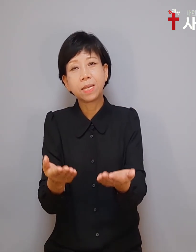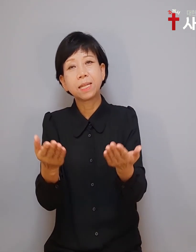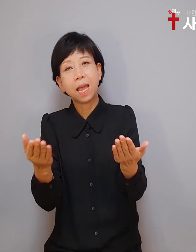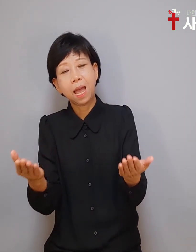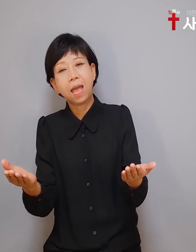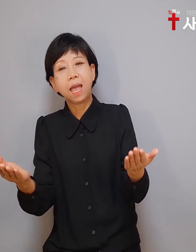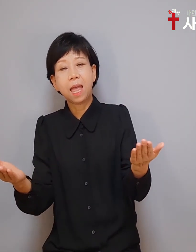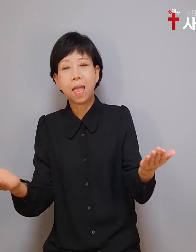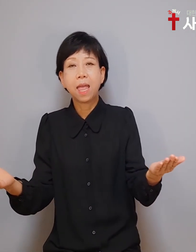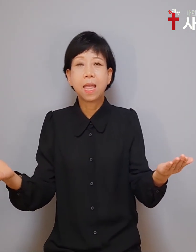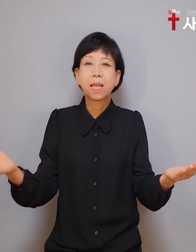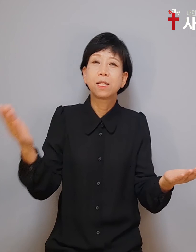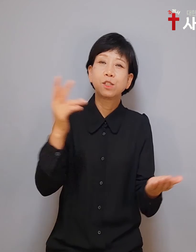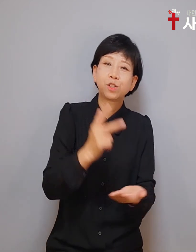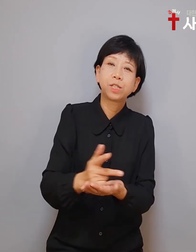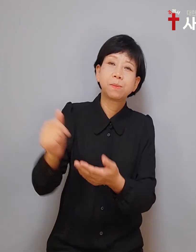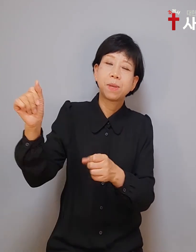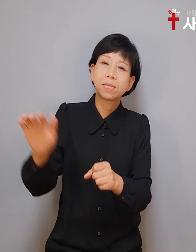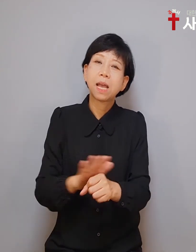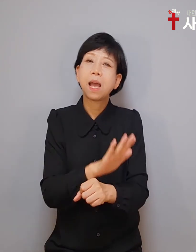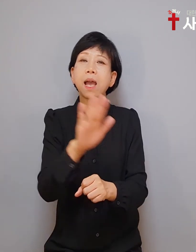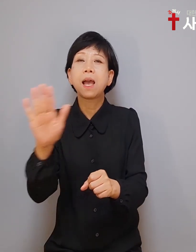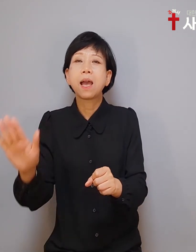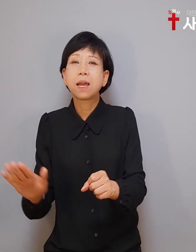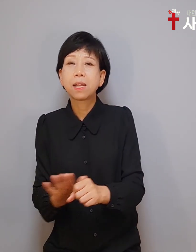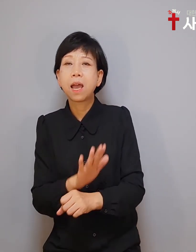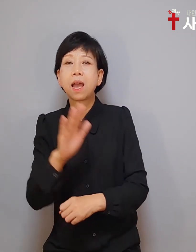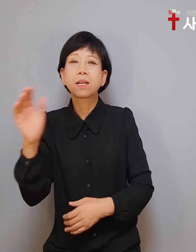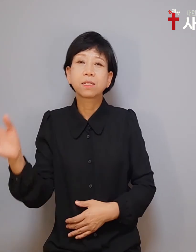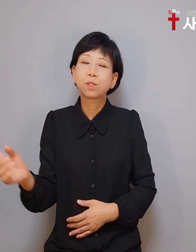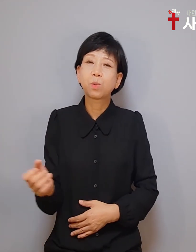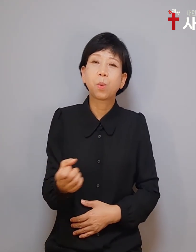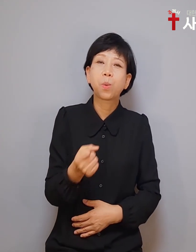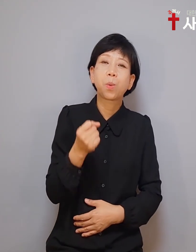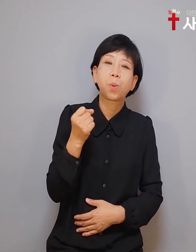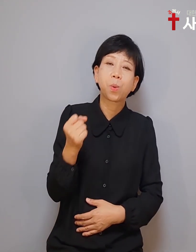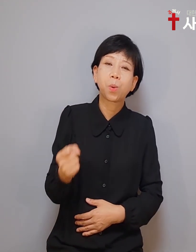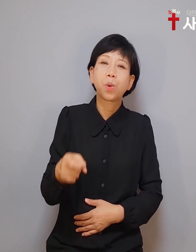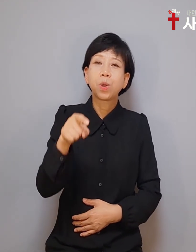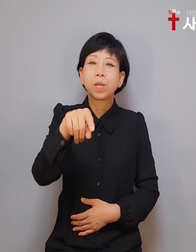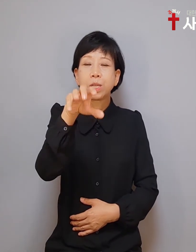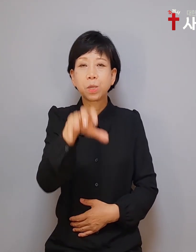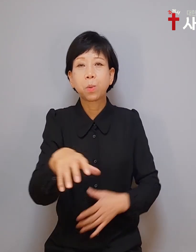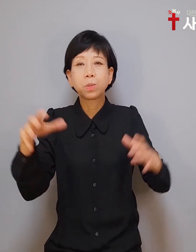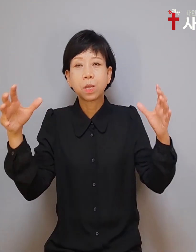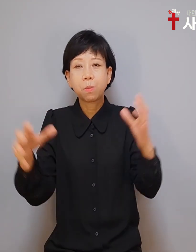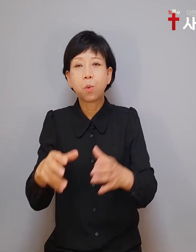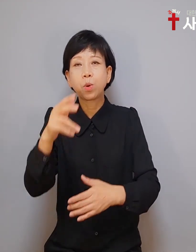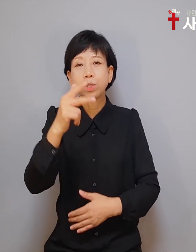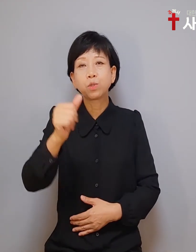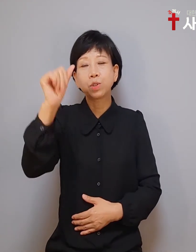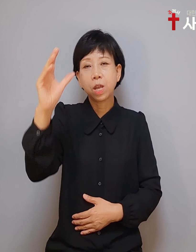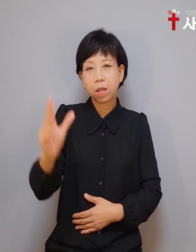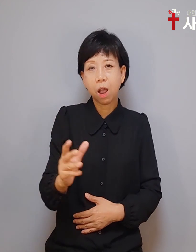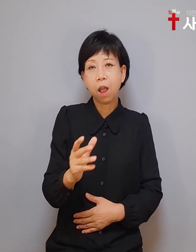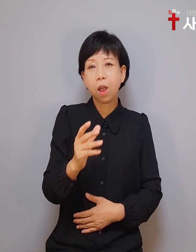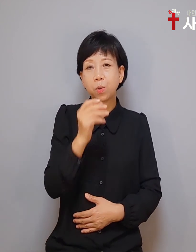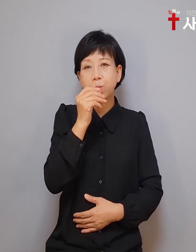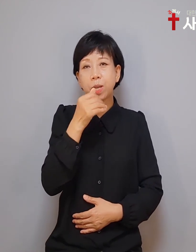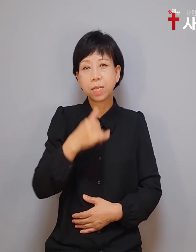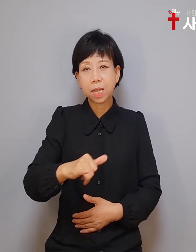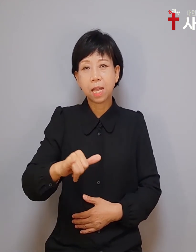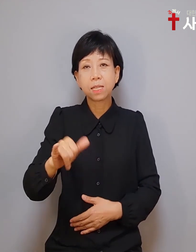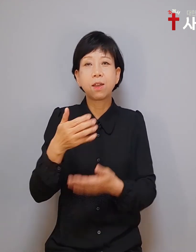축복합니다. 주님의 사랑으로 이곳에 모인 주의